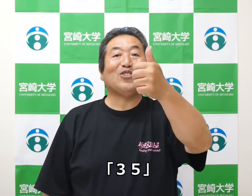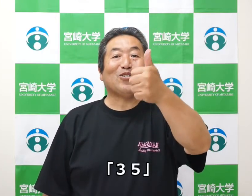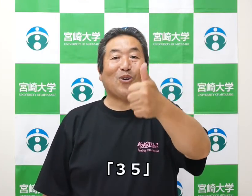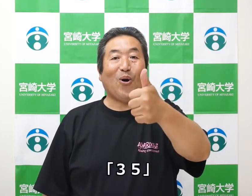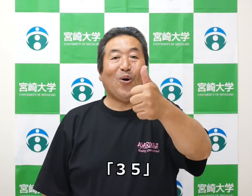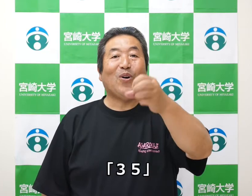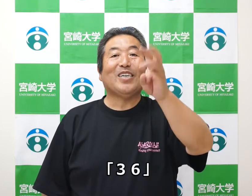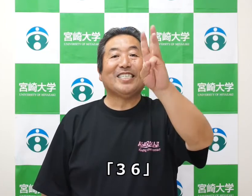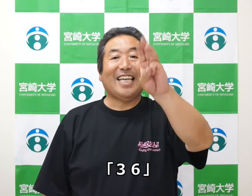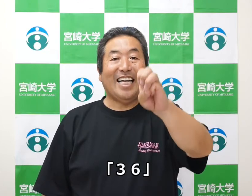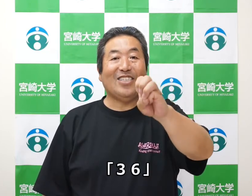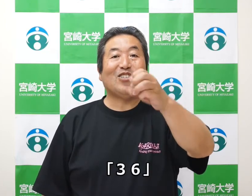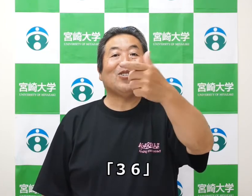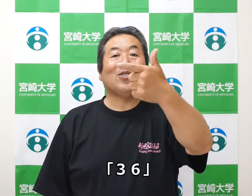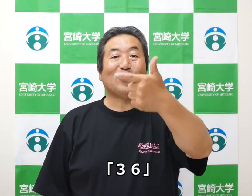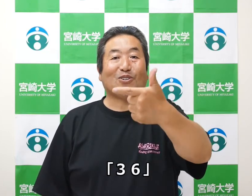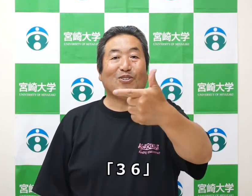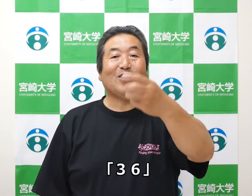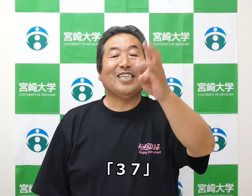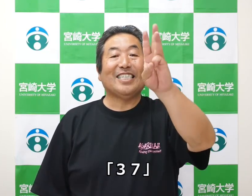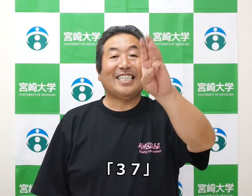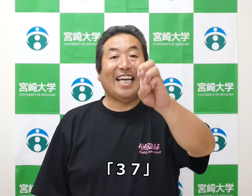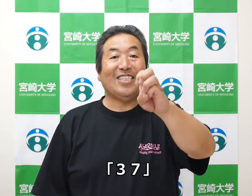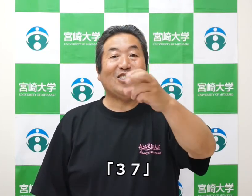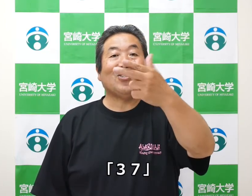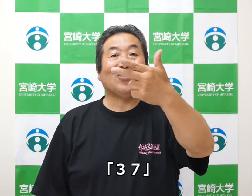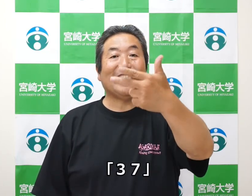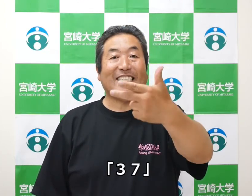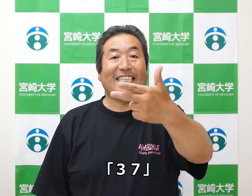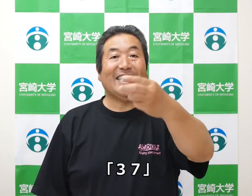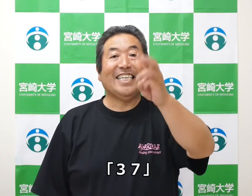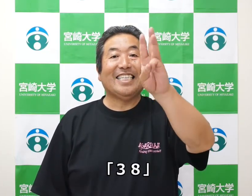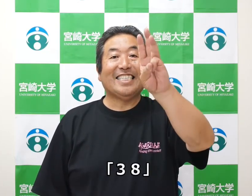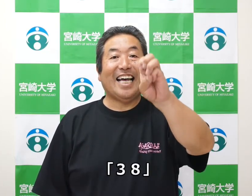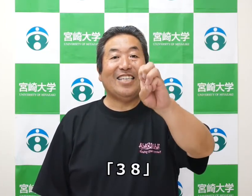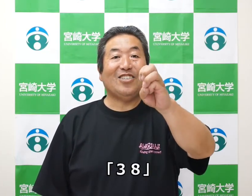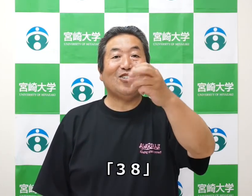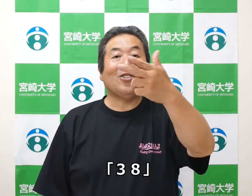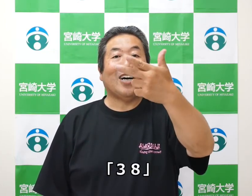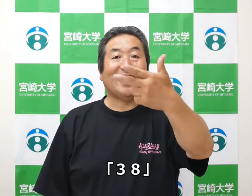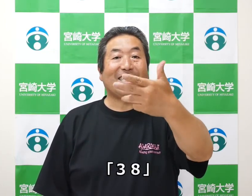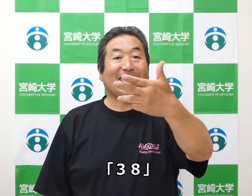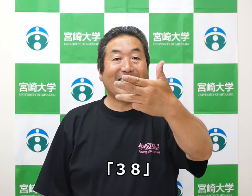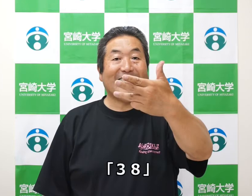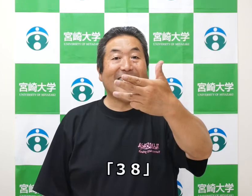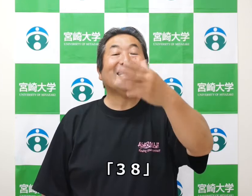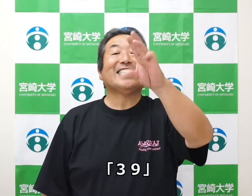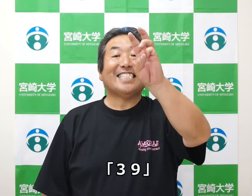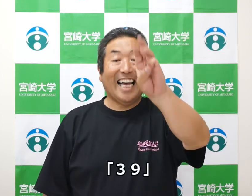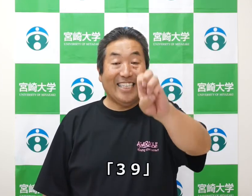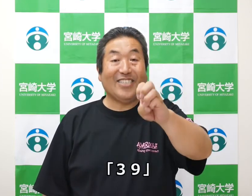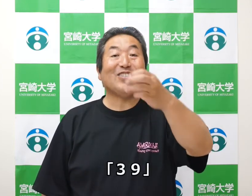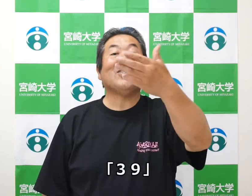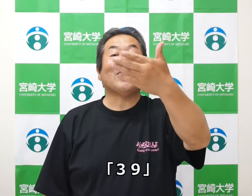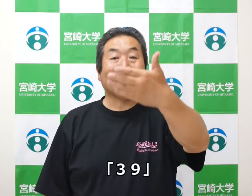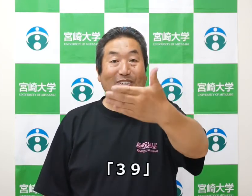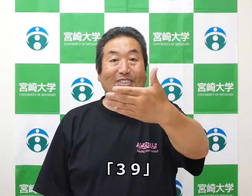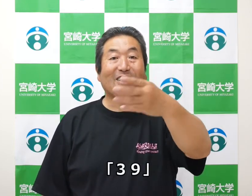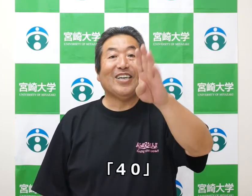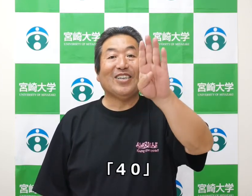35、36、37、38、39、